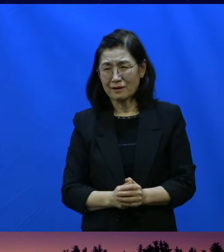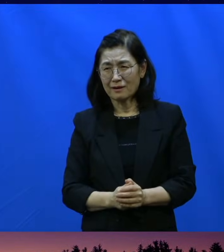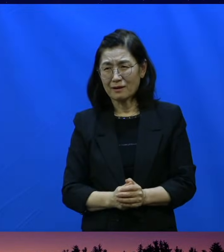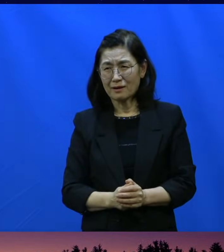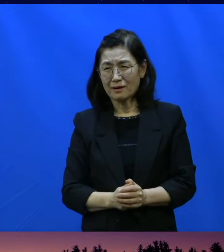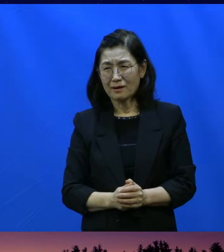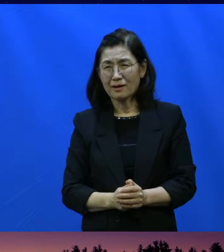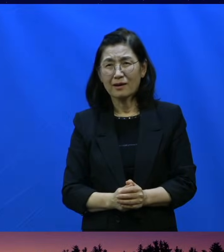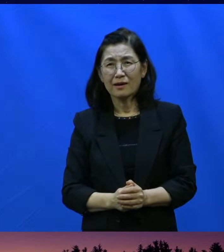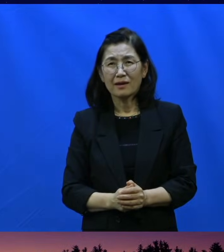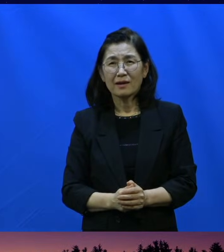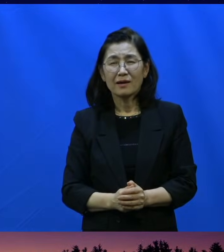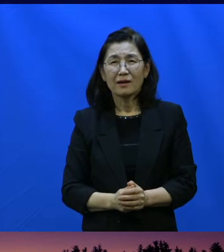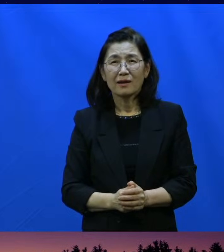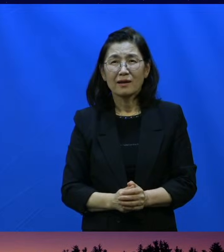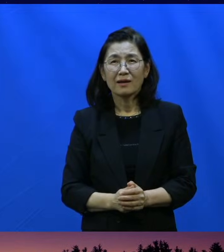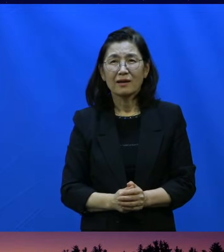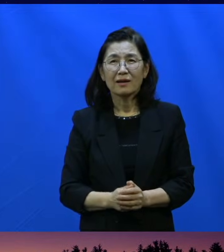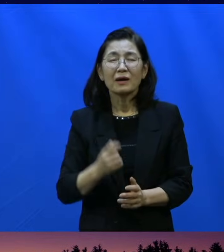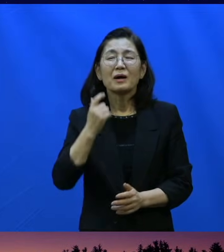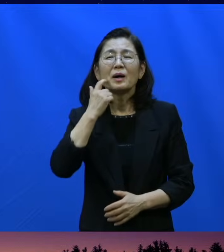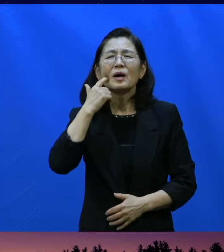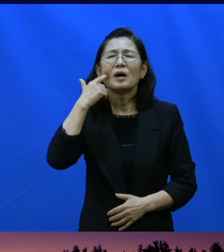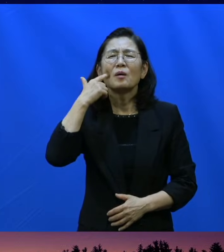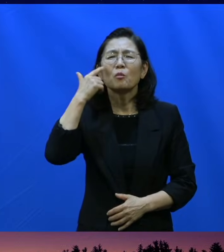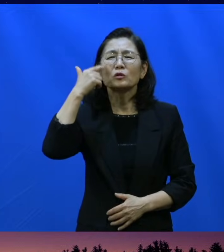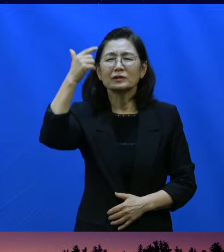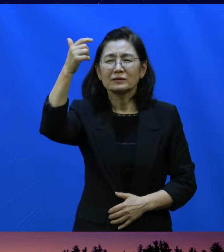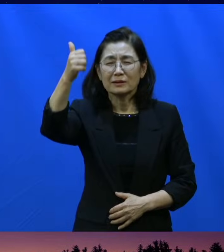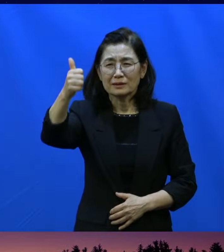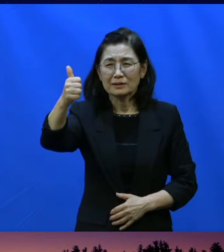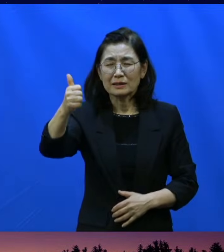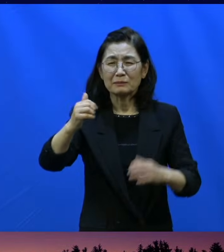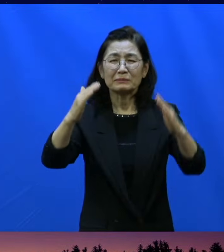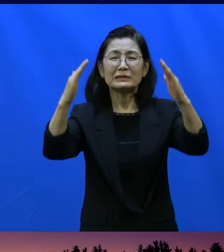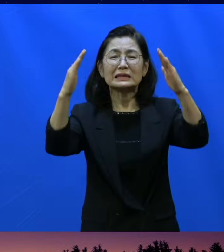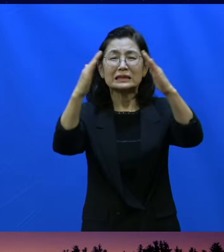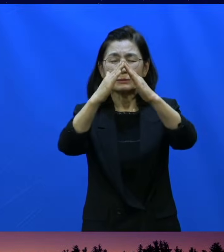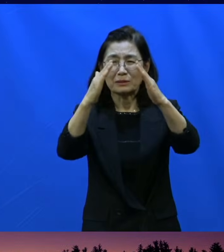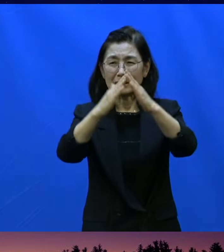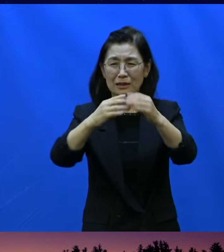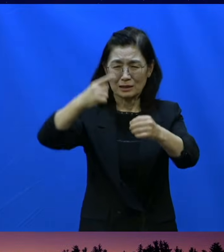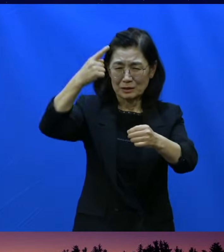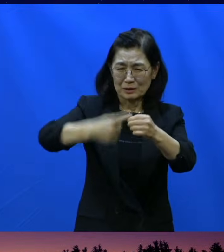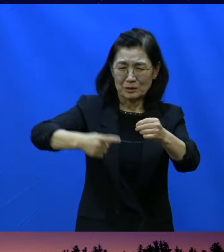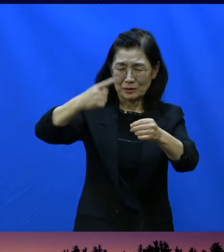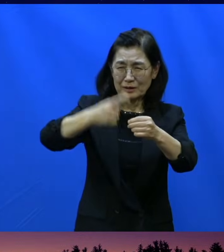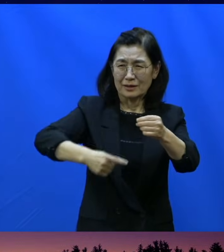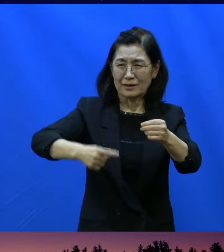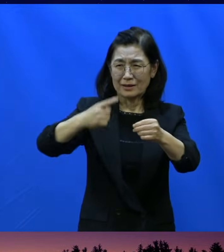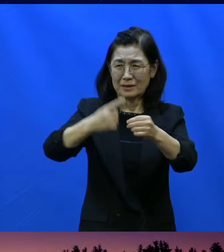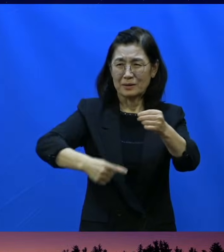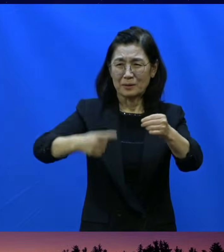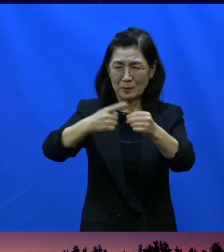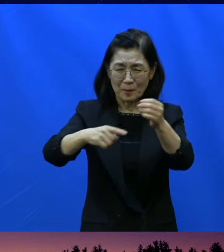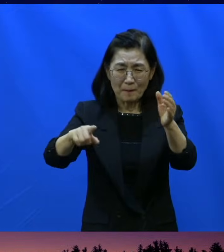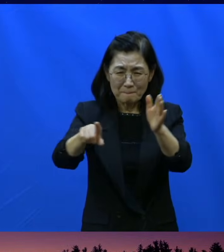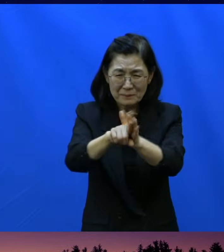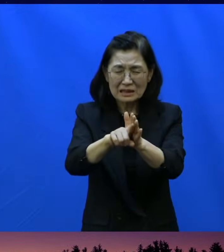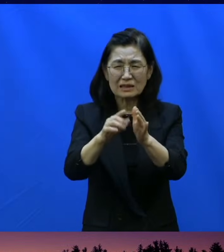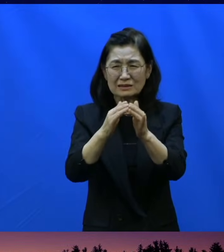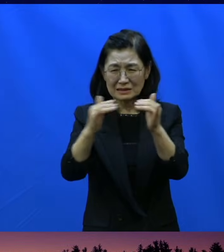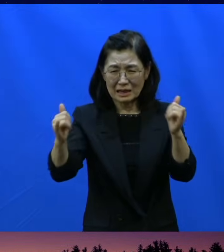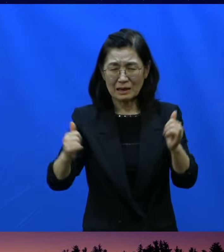아이가 완전 목탁 소리 듣고 향냄새 맡고 불공 들이고 새벽 4시에 겨울에도